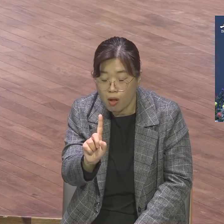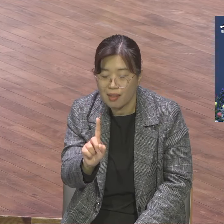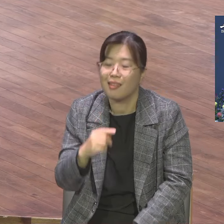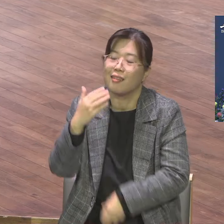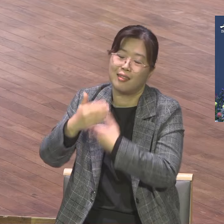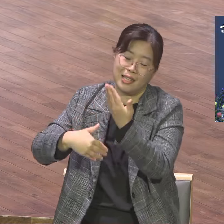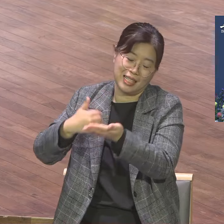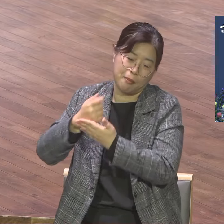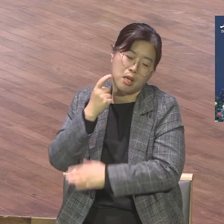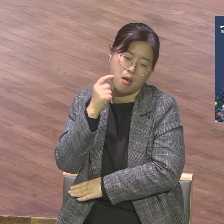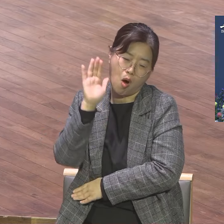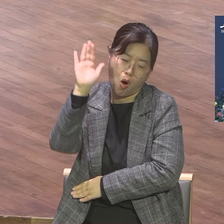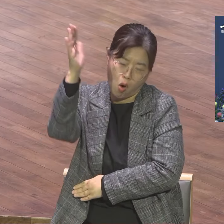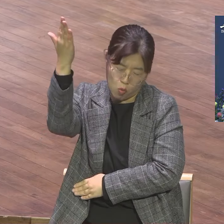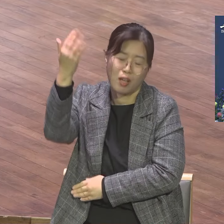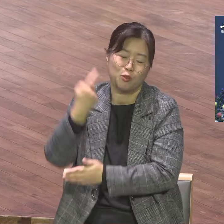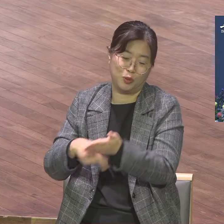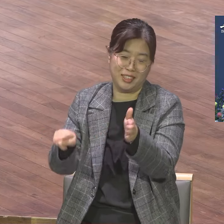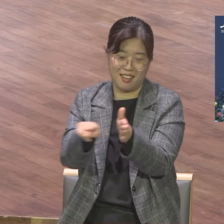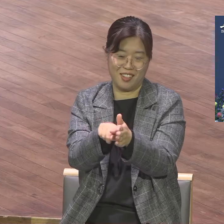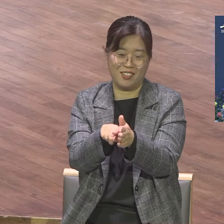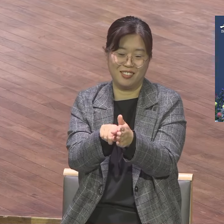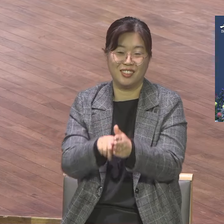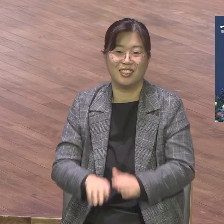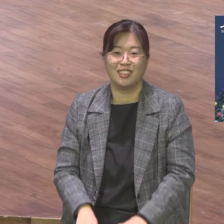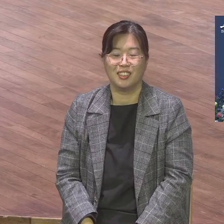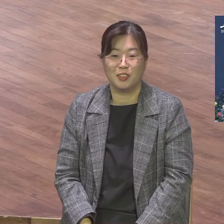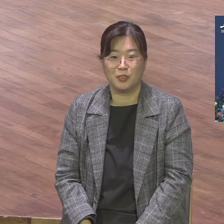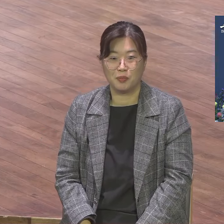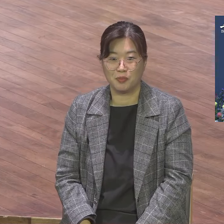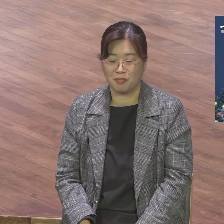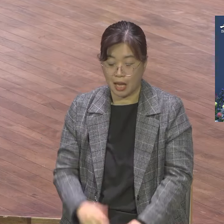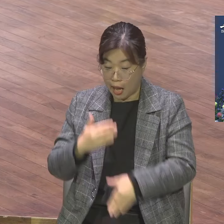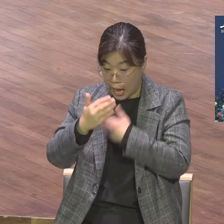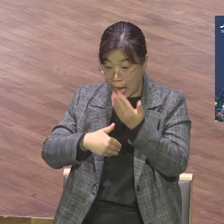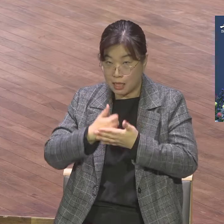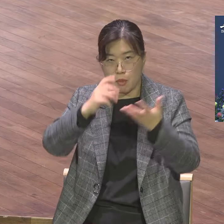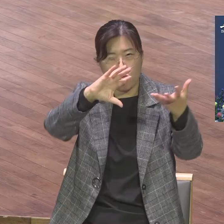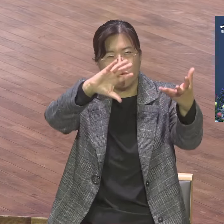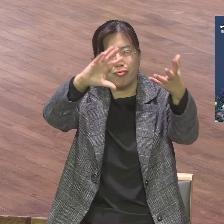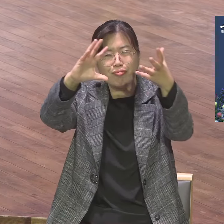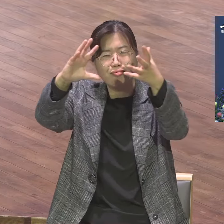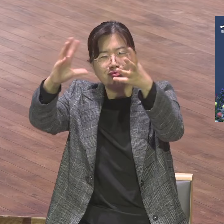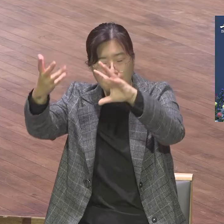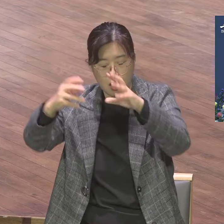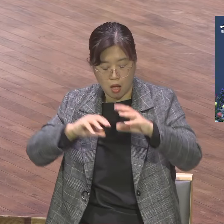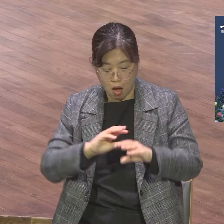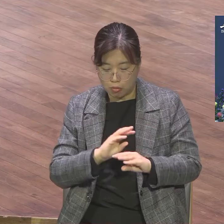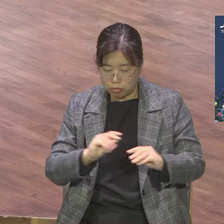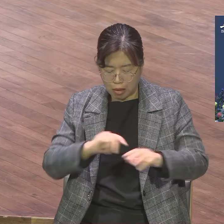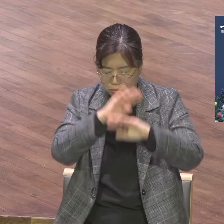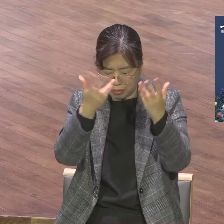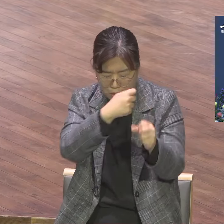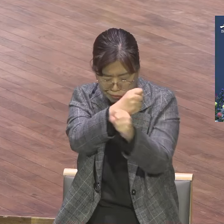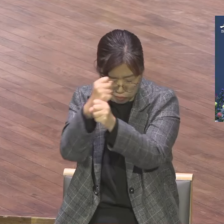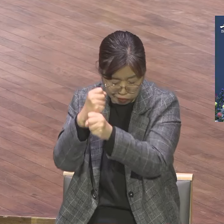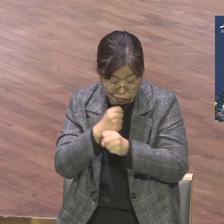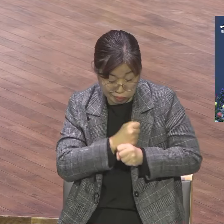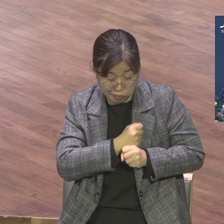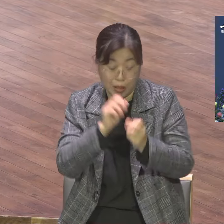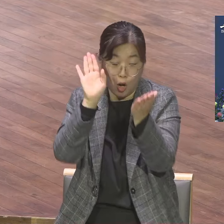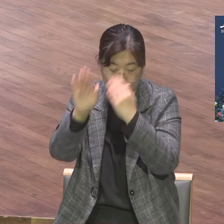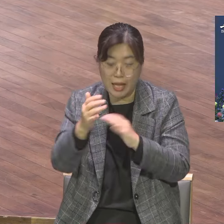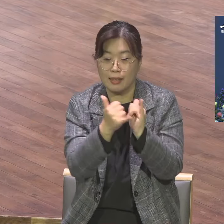위한 삶이에요. 우주 만물을 창조하시고 특히 인간을 하나님 형상대로 창조하신 이유도